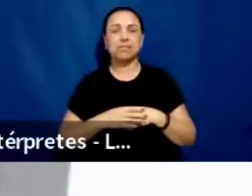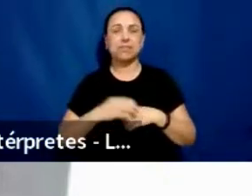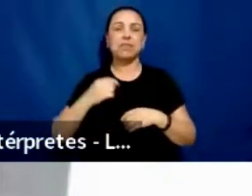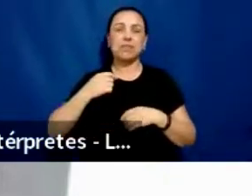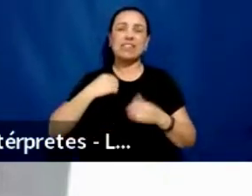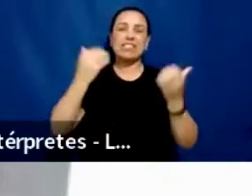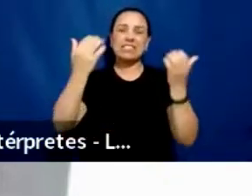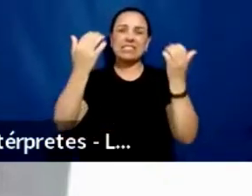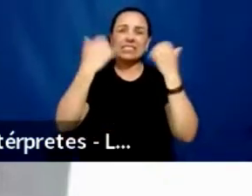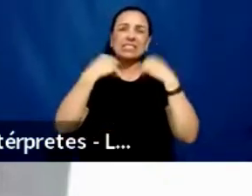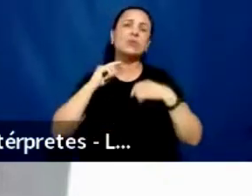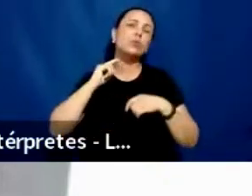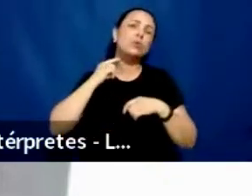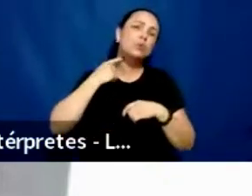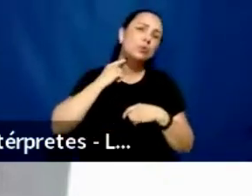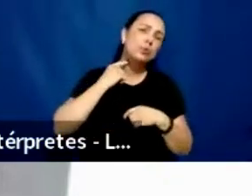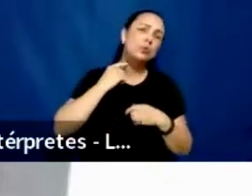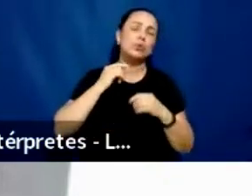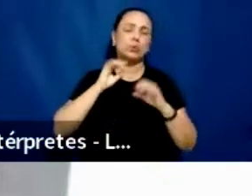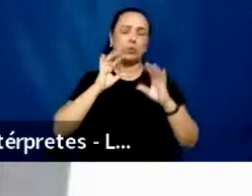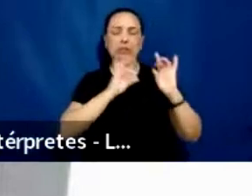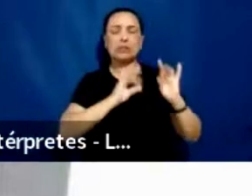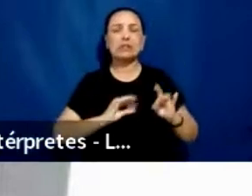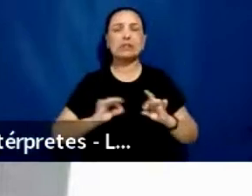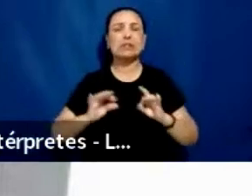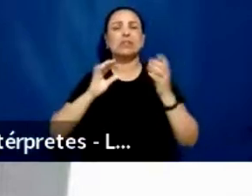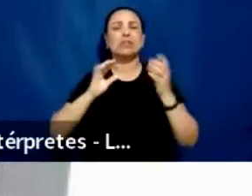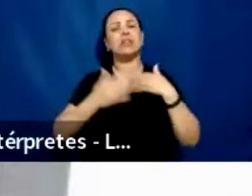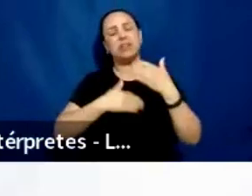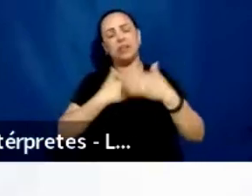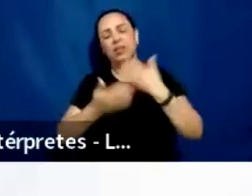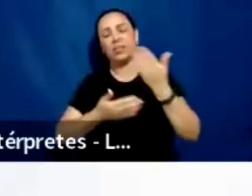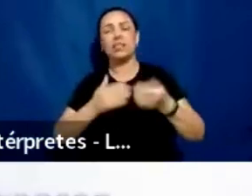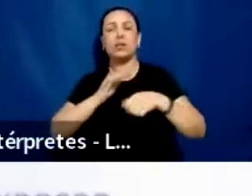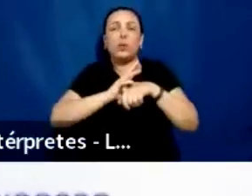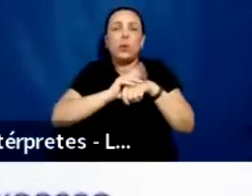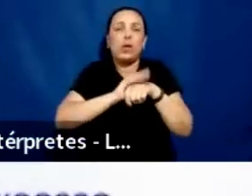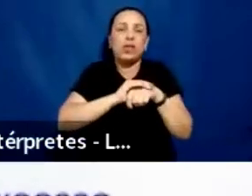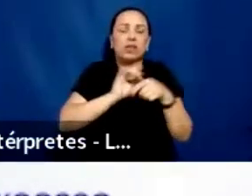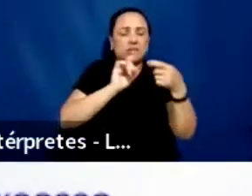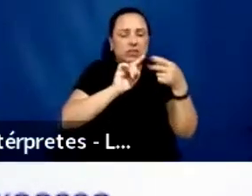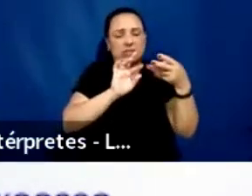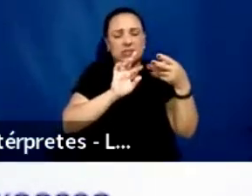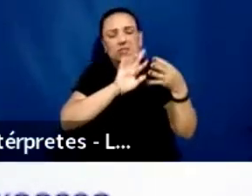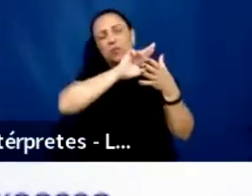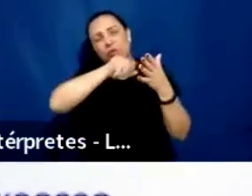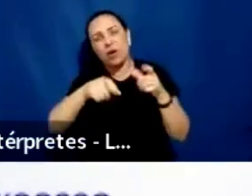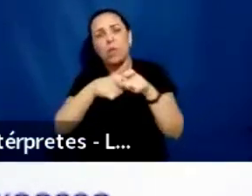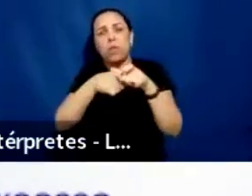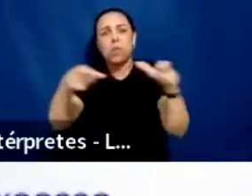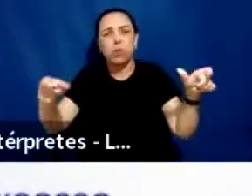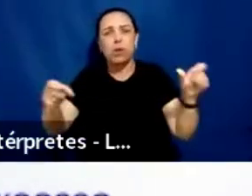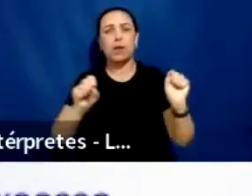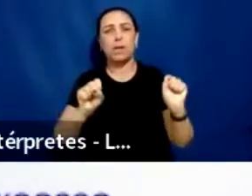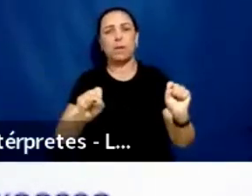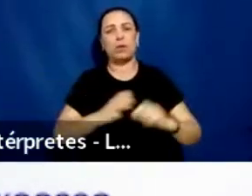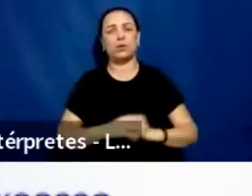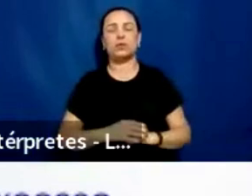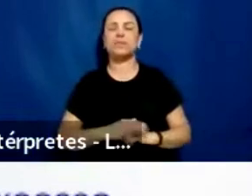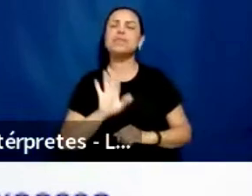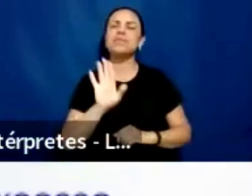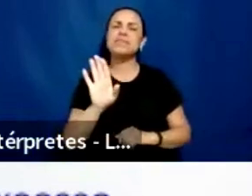aí no nosso corpo. Vamos falar agora um pouquinho sobre os radicais livres. Eles são o